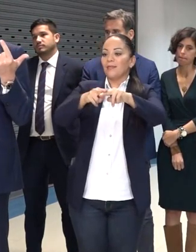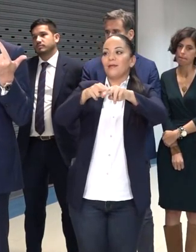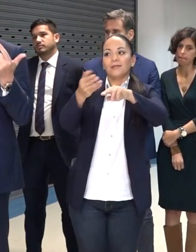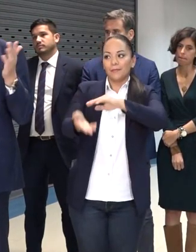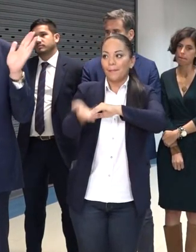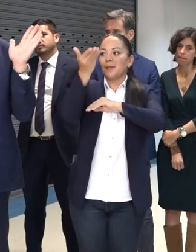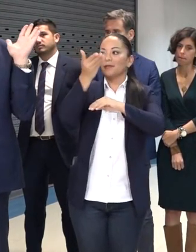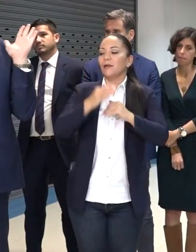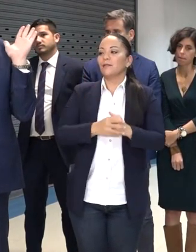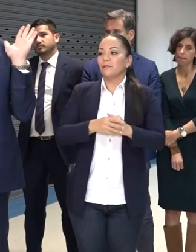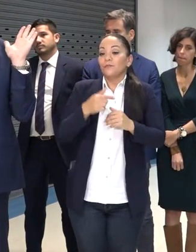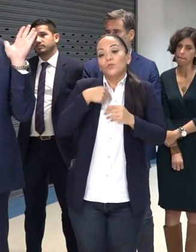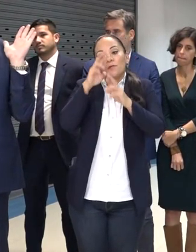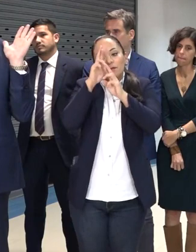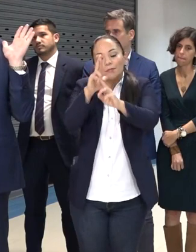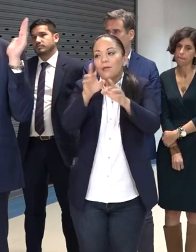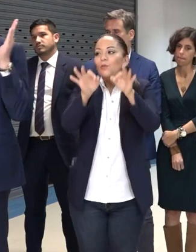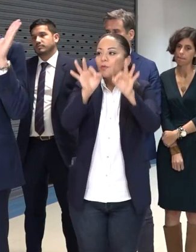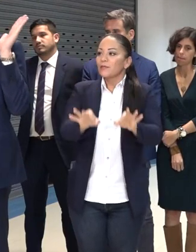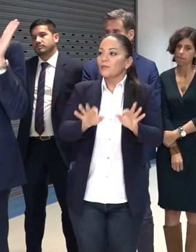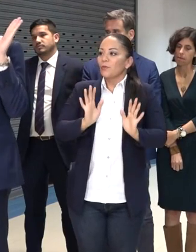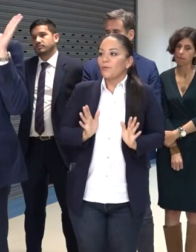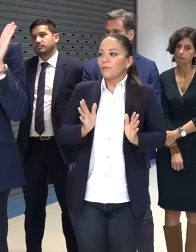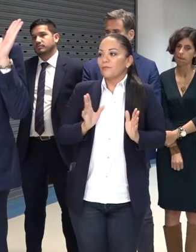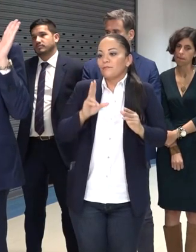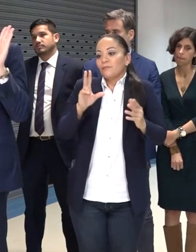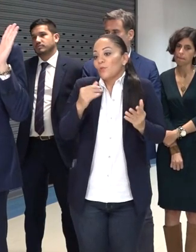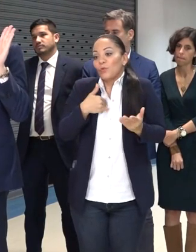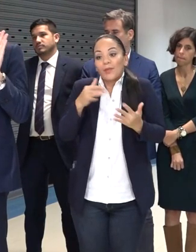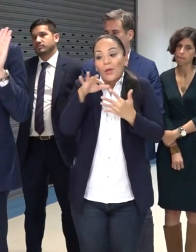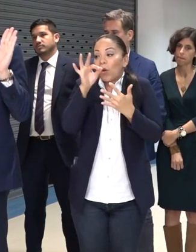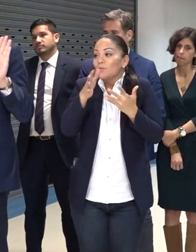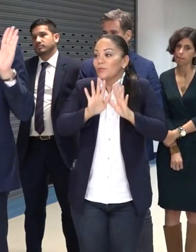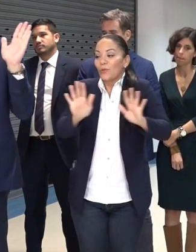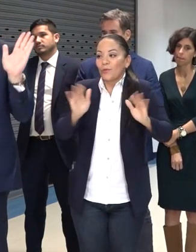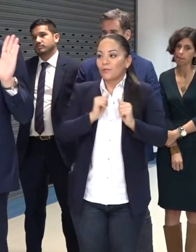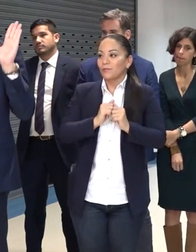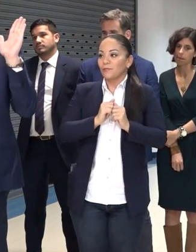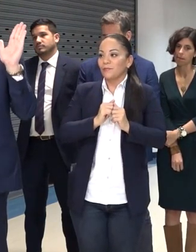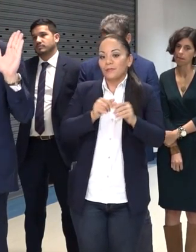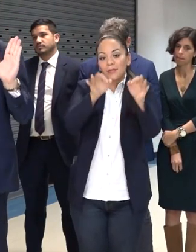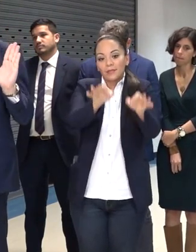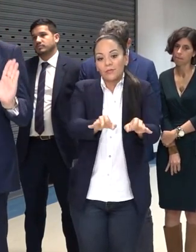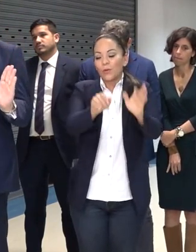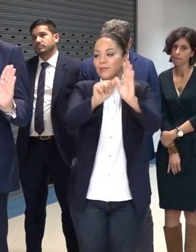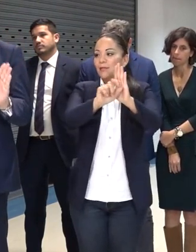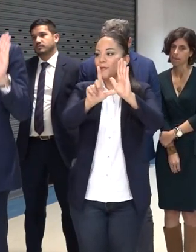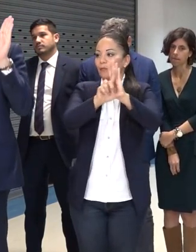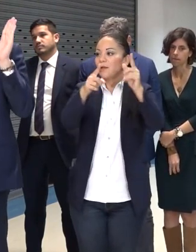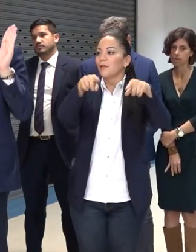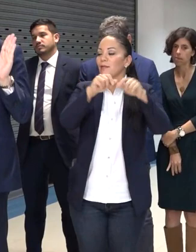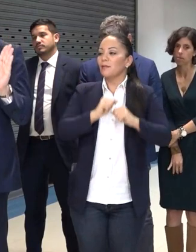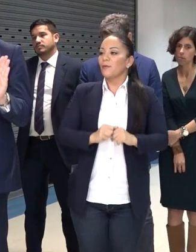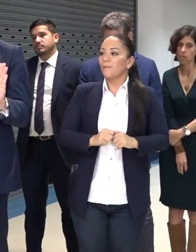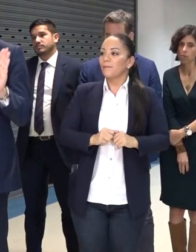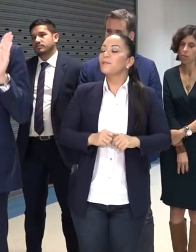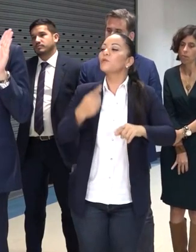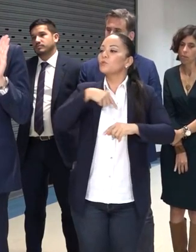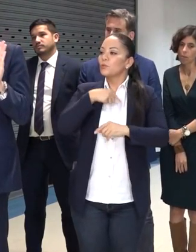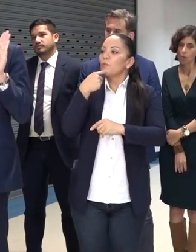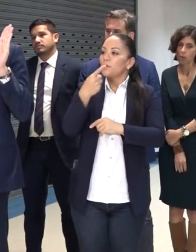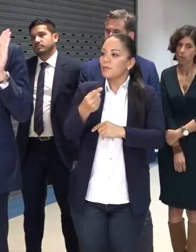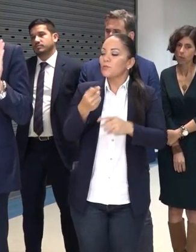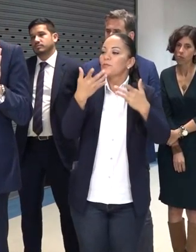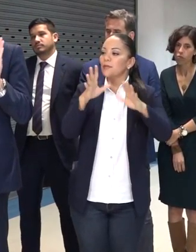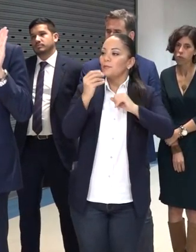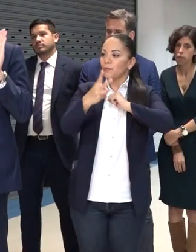más altas. Yo respeto la decisión, es decir, no tengo alternativa más que la decisión de la Asamblea Legislativa. Si les hemos dicho